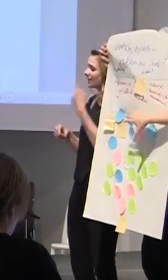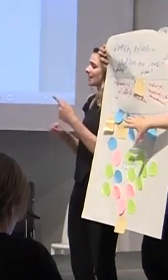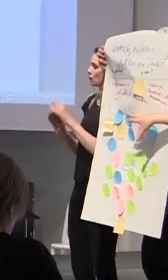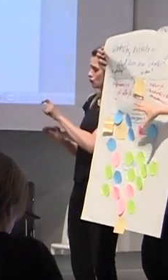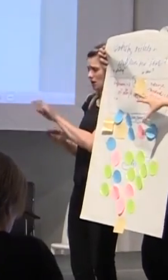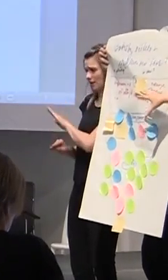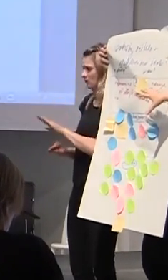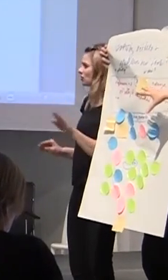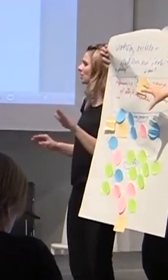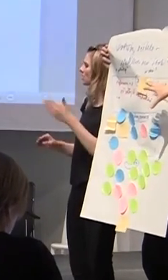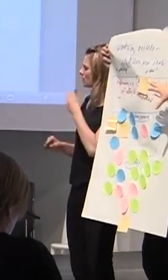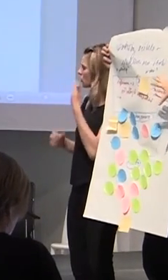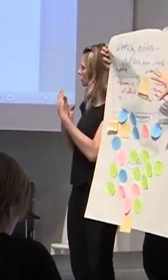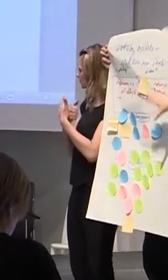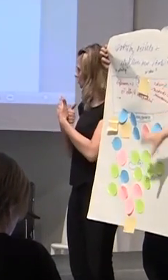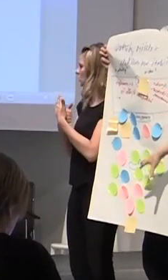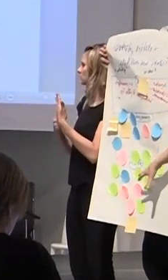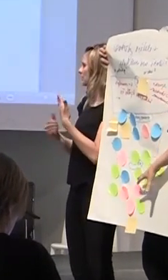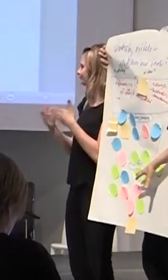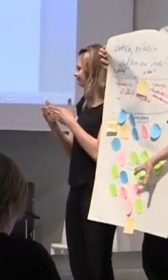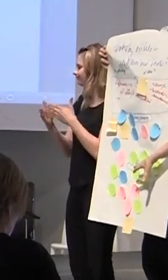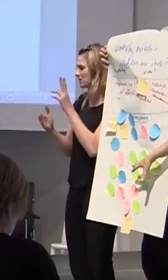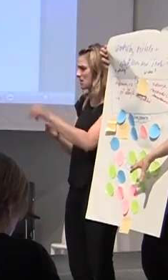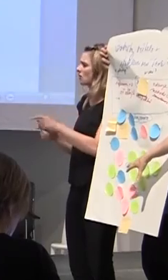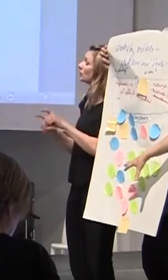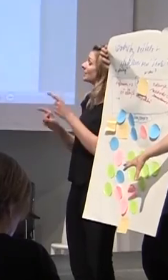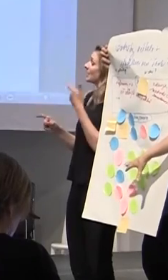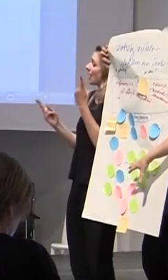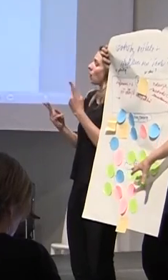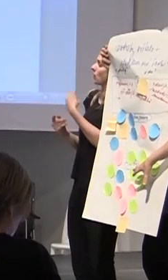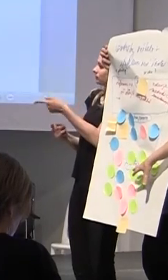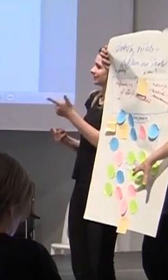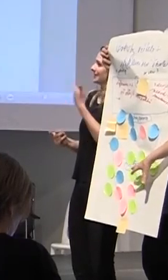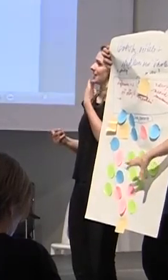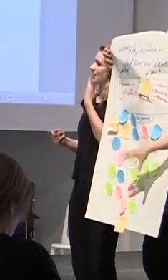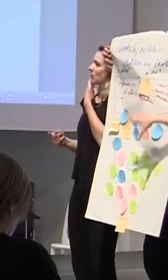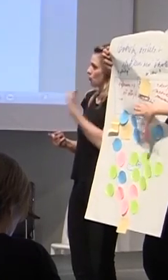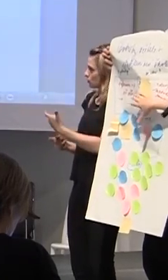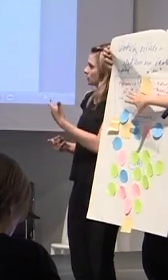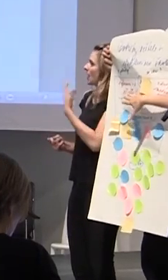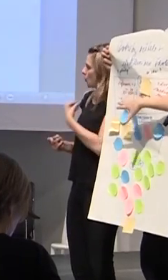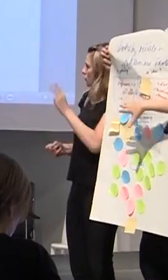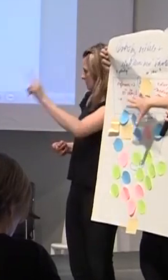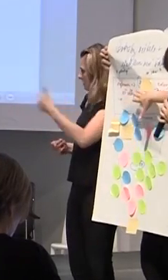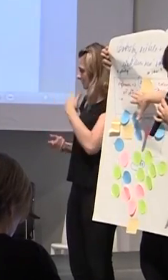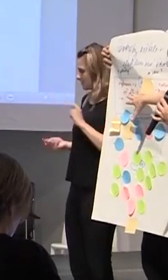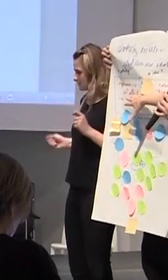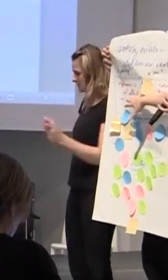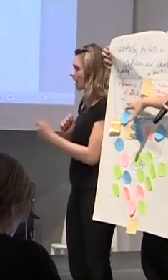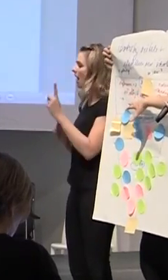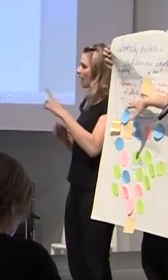nalézají. Velká potřeba měnit systém, ale zároveň vědomí, že s tím nemůžu udělat nic, způsobila to, že v oblasti